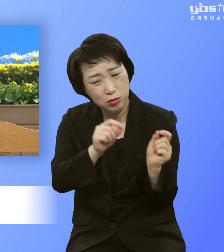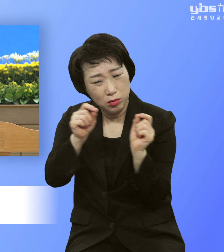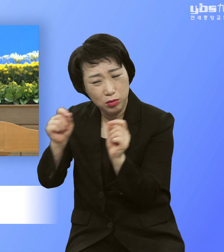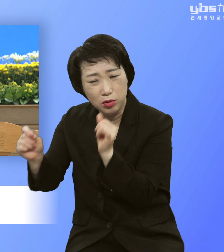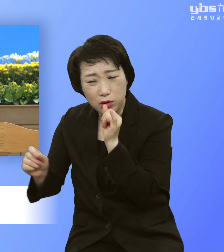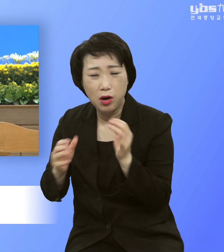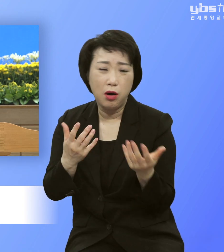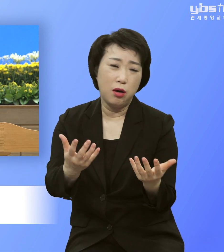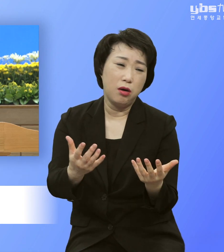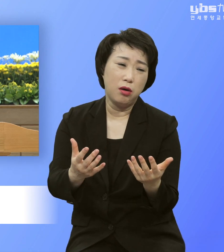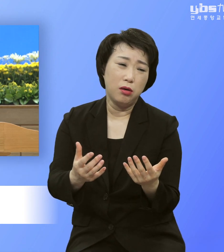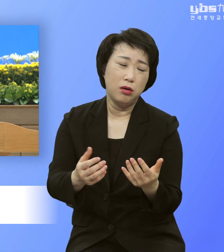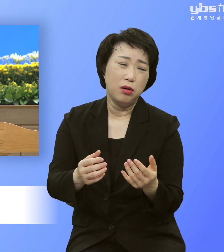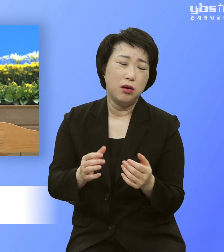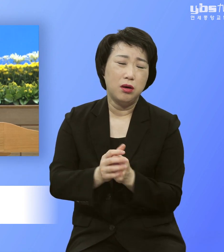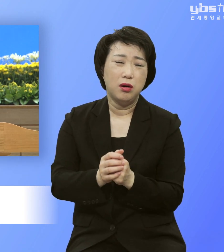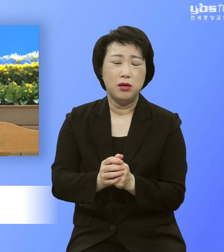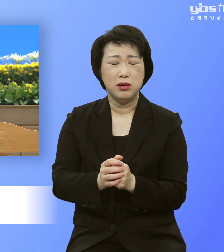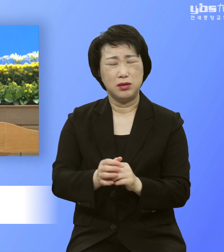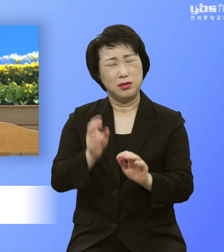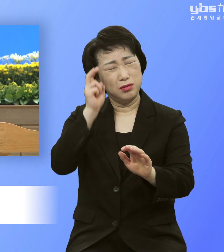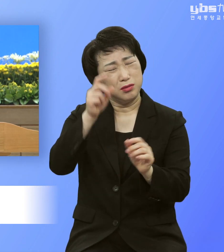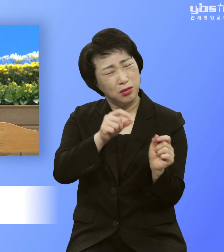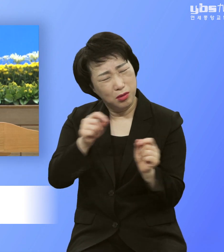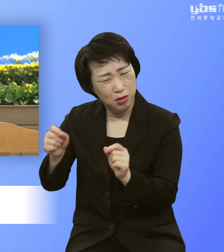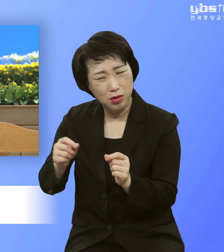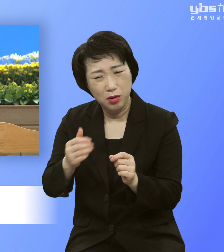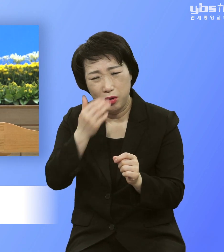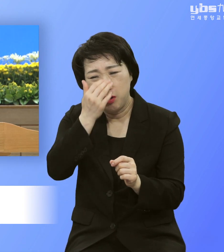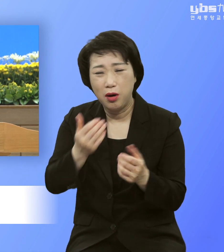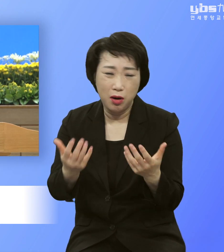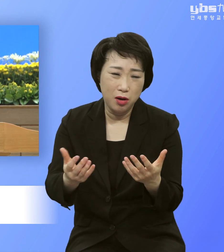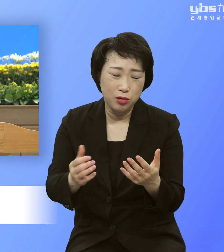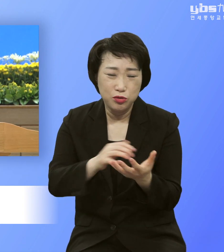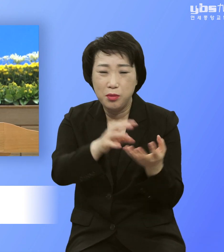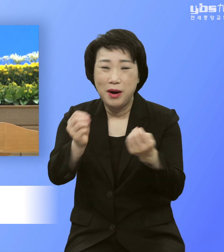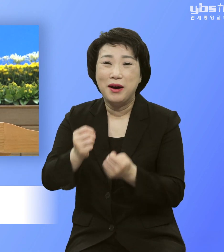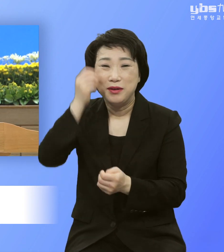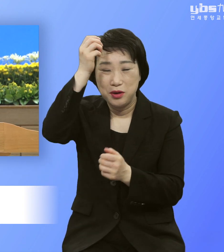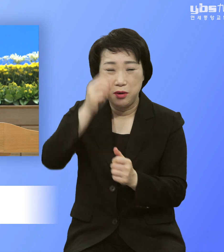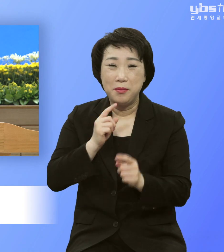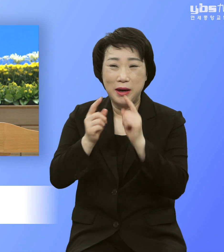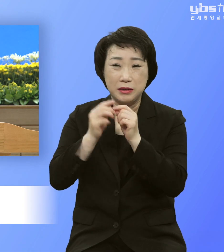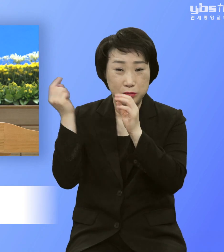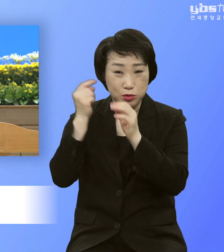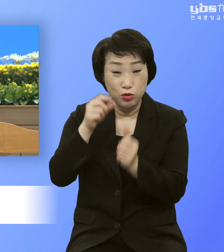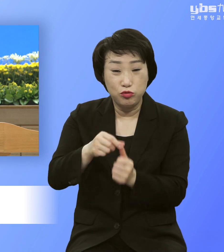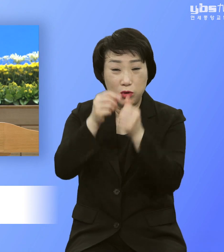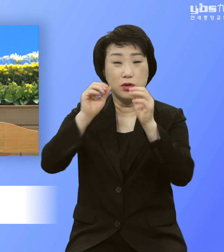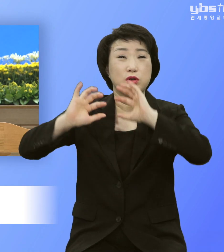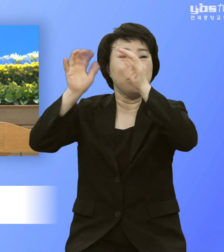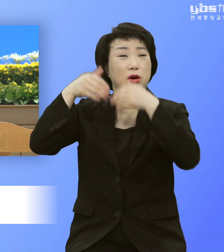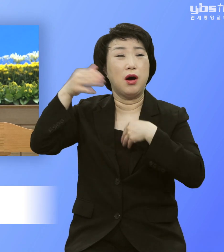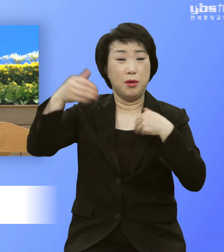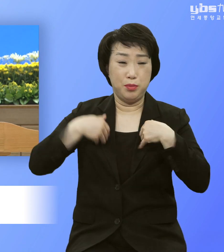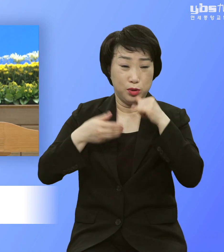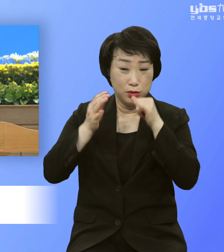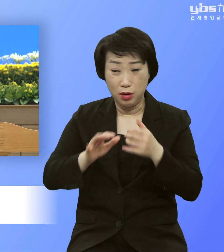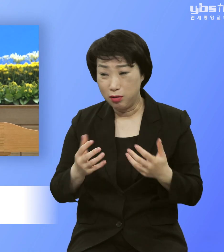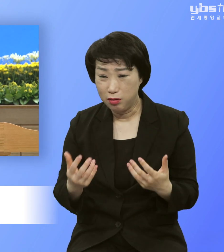어쩌면 상당히 많이 늘어지는데 이 수많은 영혼이 말씀 듣고 구원받고 천국 가야